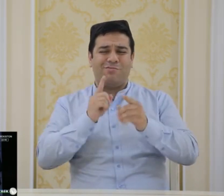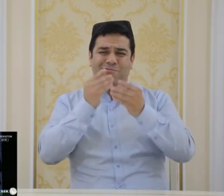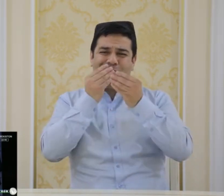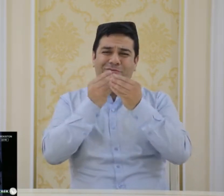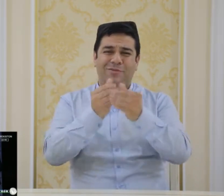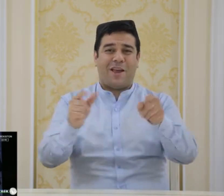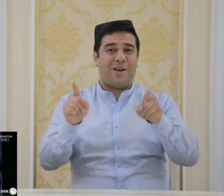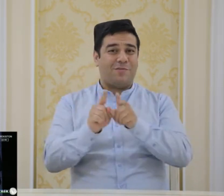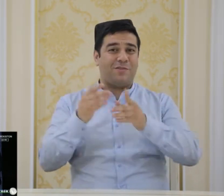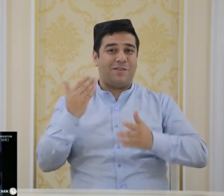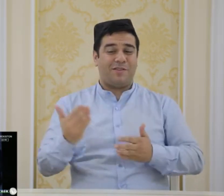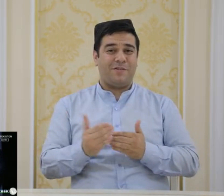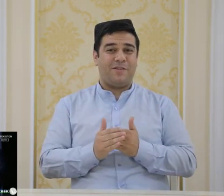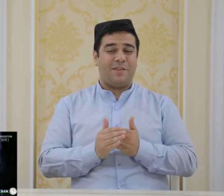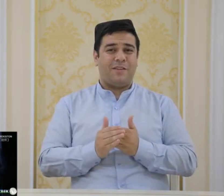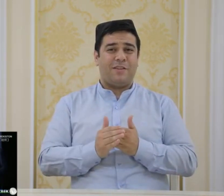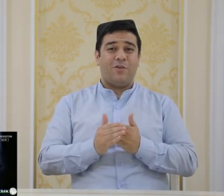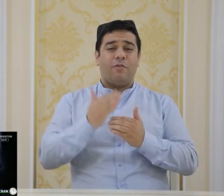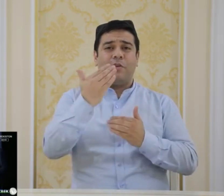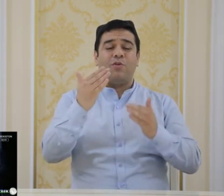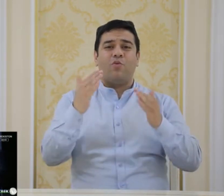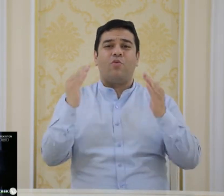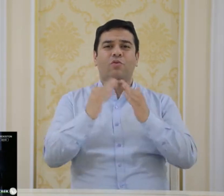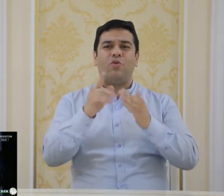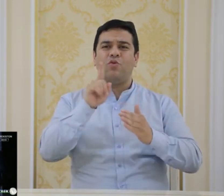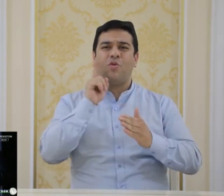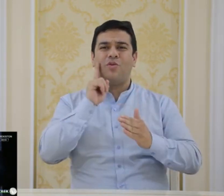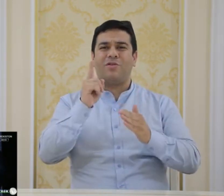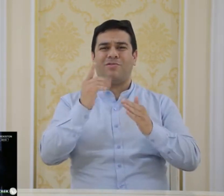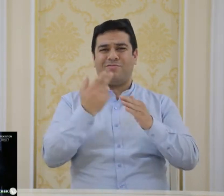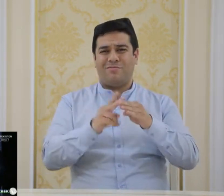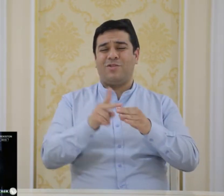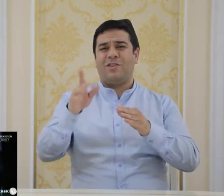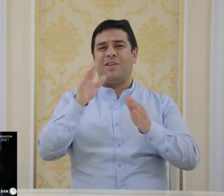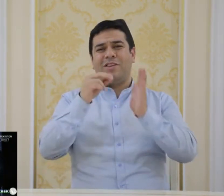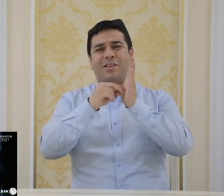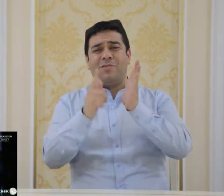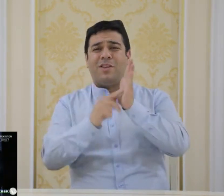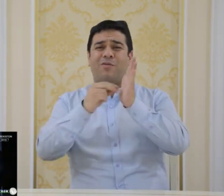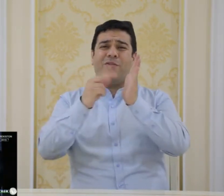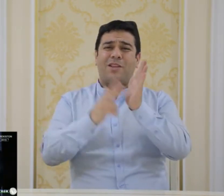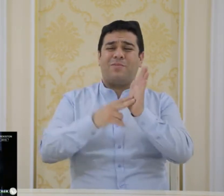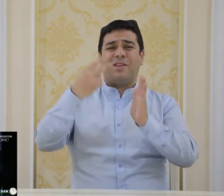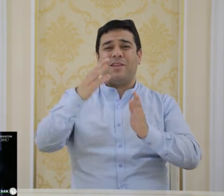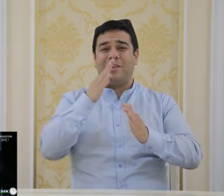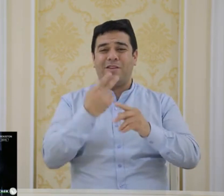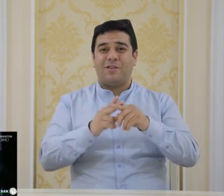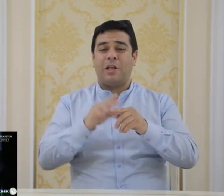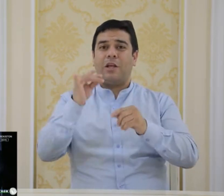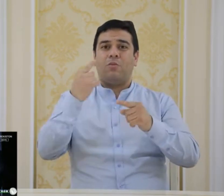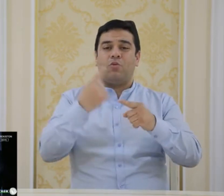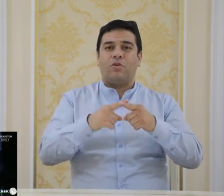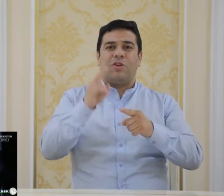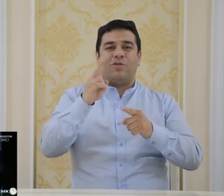bilan shu uyingizdagi yoshlarni, sal ruhan nima bo'lgan, zaif